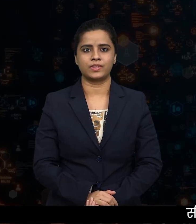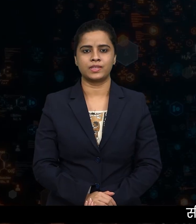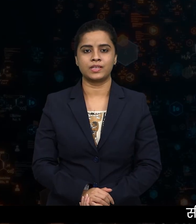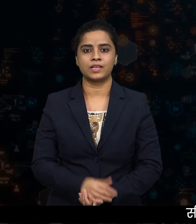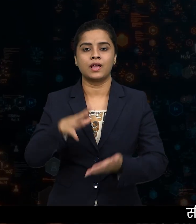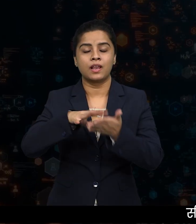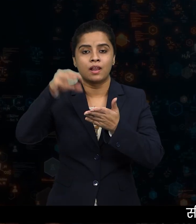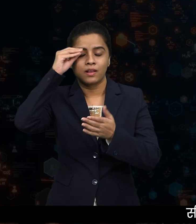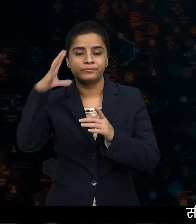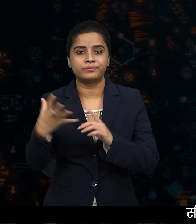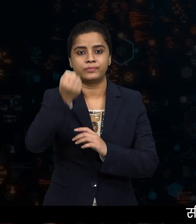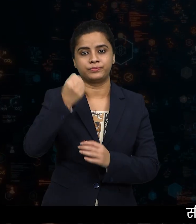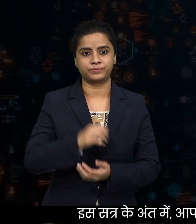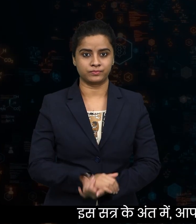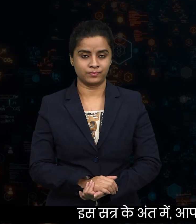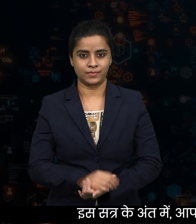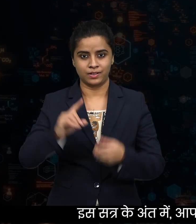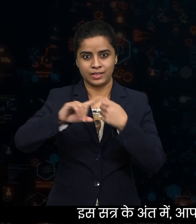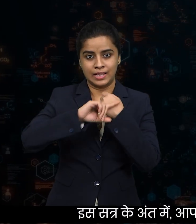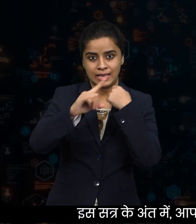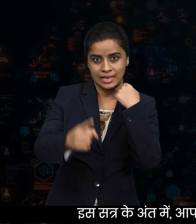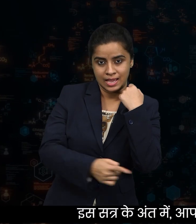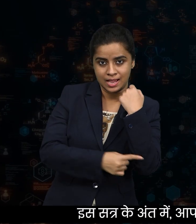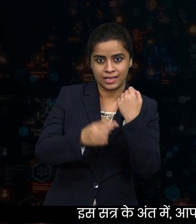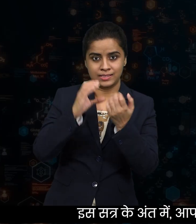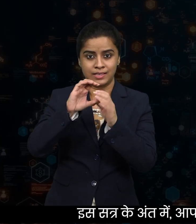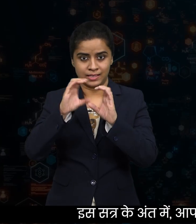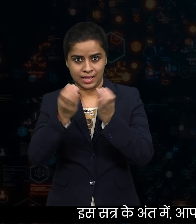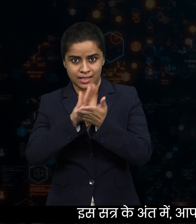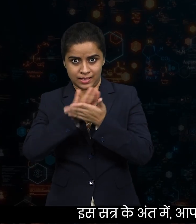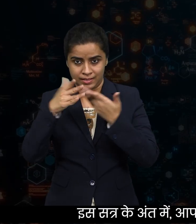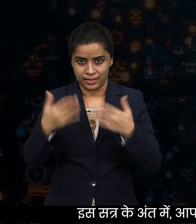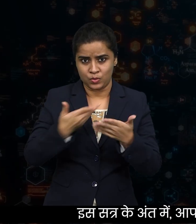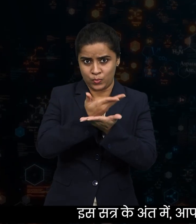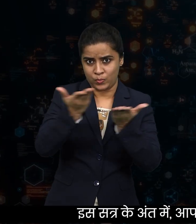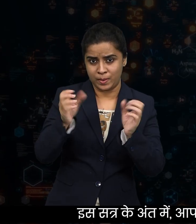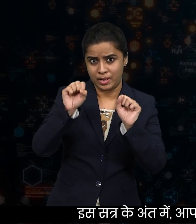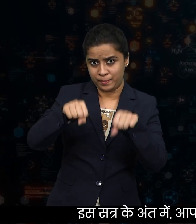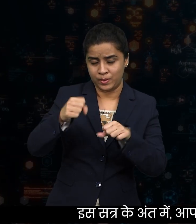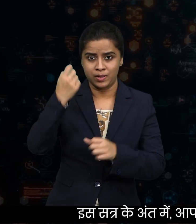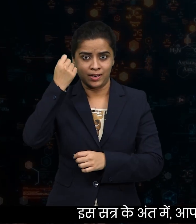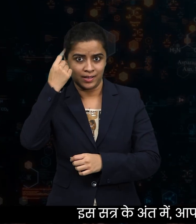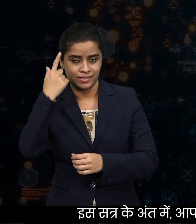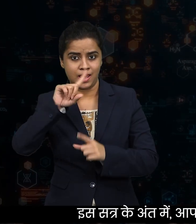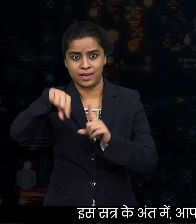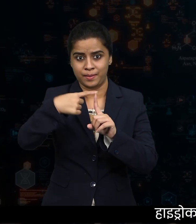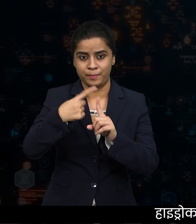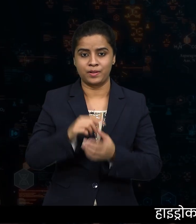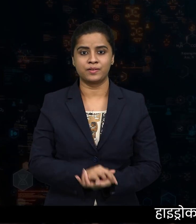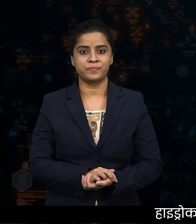सीखने के परिणाम। इस सत्र के अंत में आपके बारे में समझने में सक्षम हो जाएंगे।